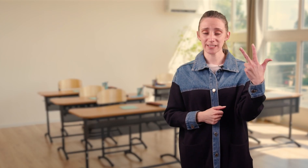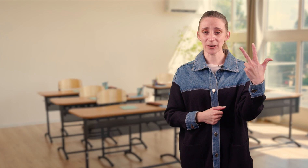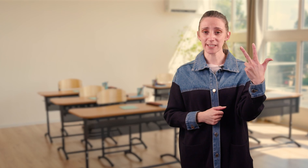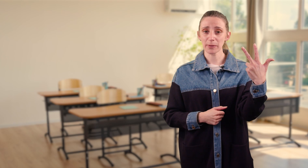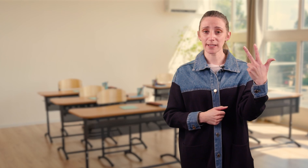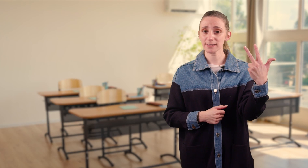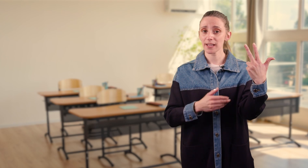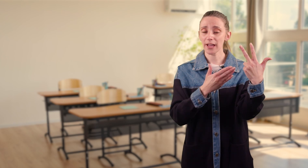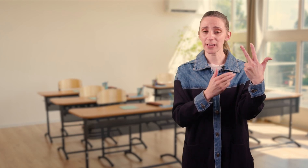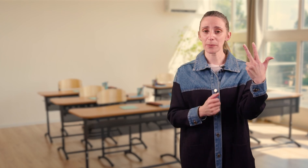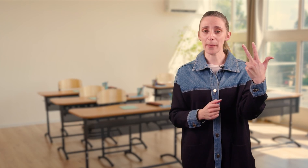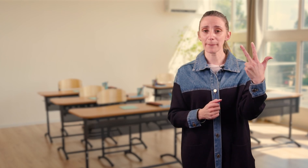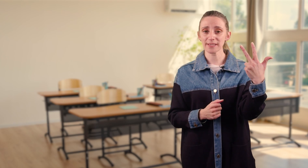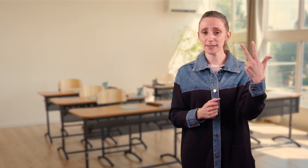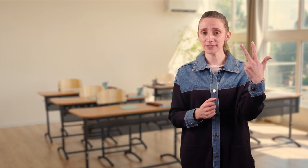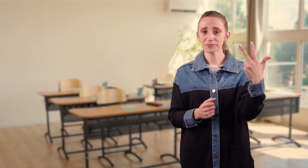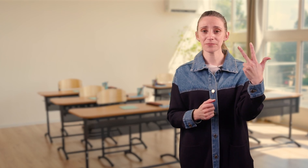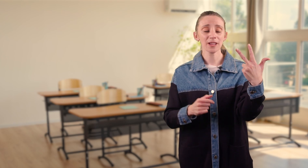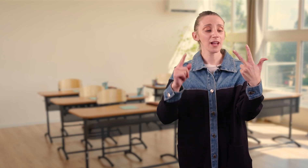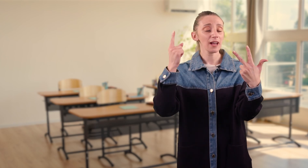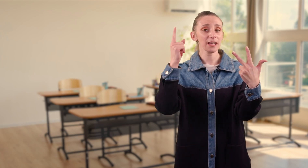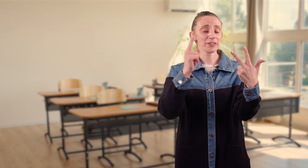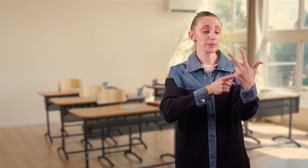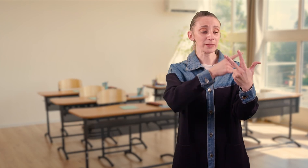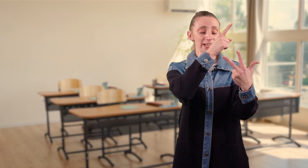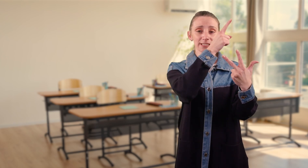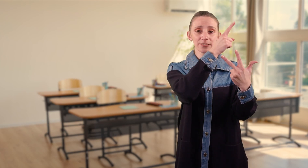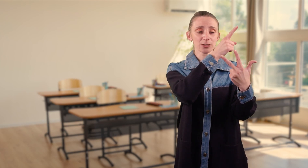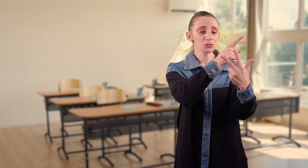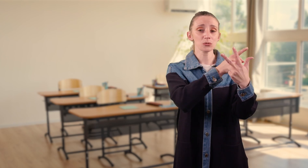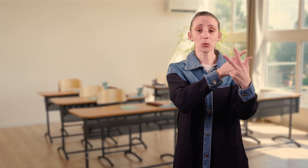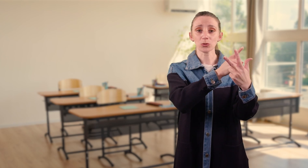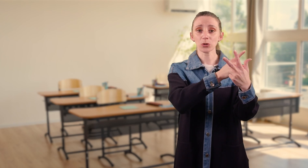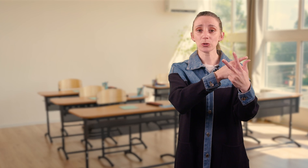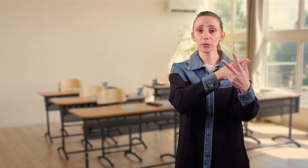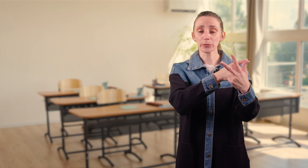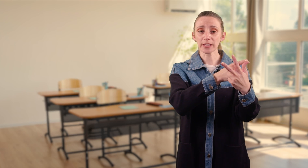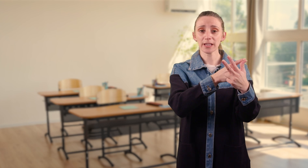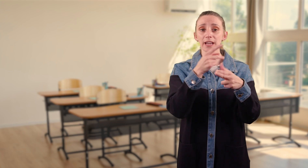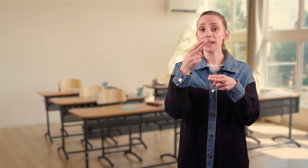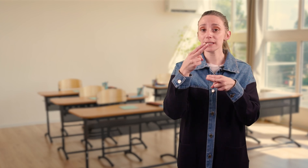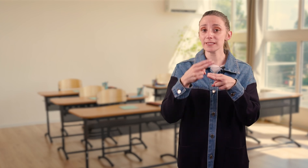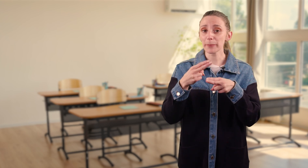dans l'espace avec ma main passive et avec ma main active, je montre que le premier